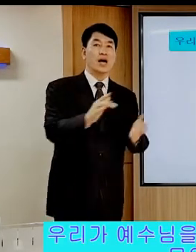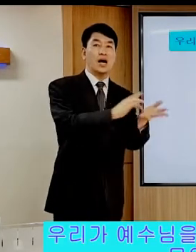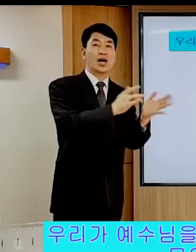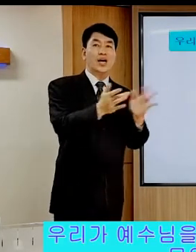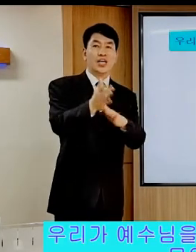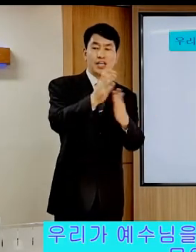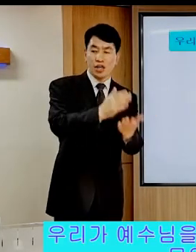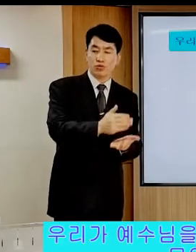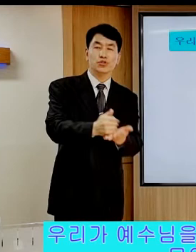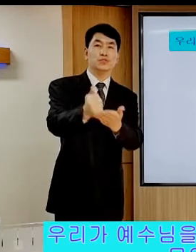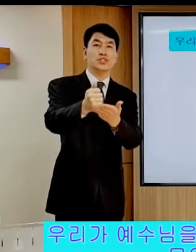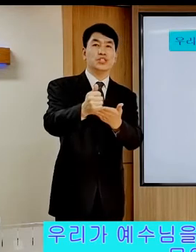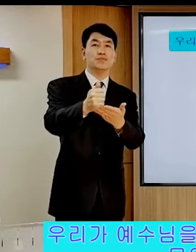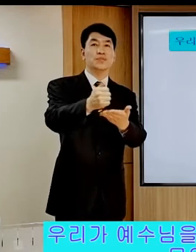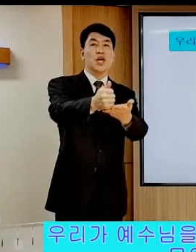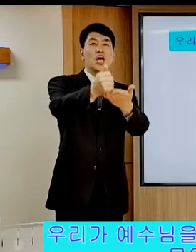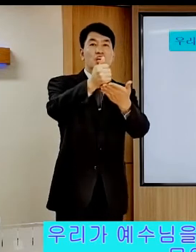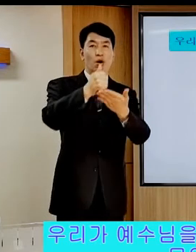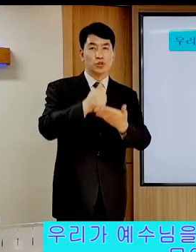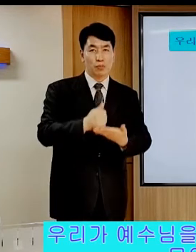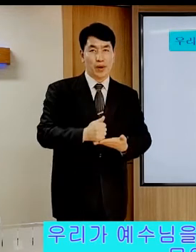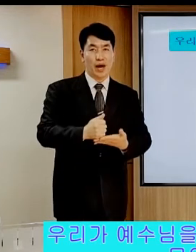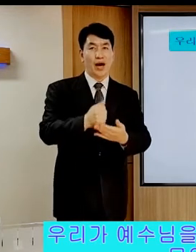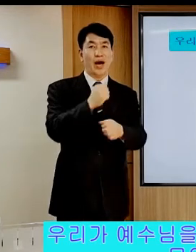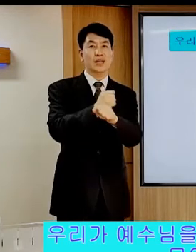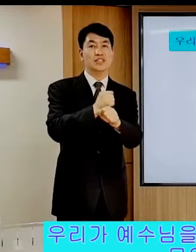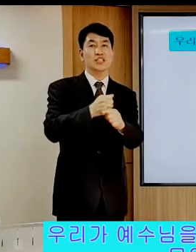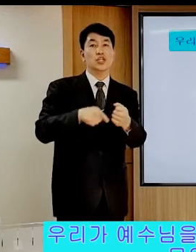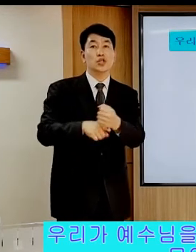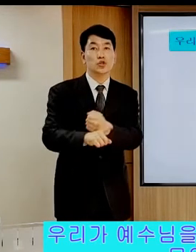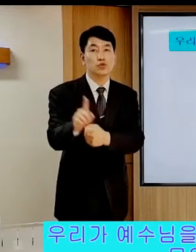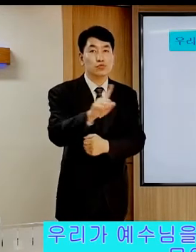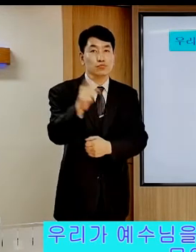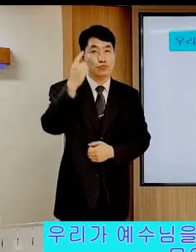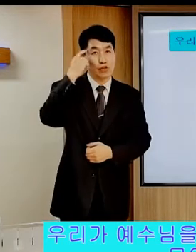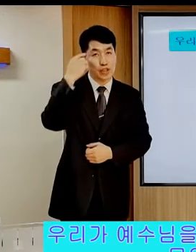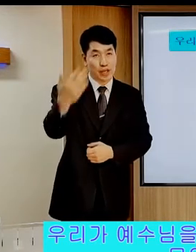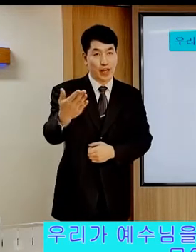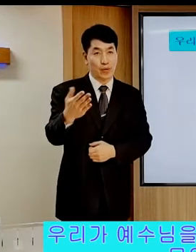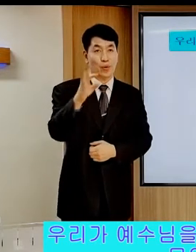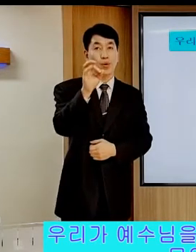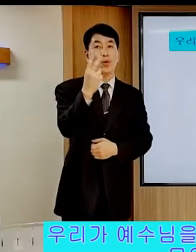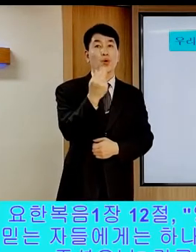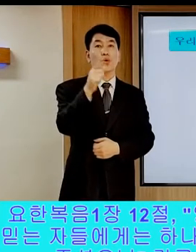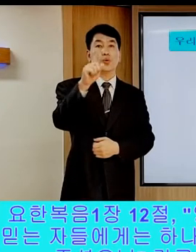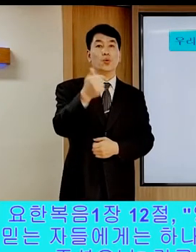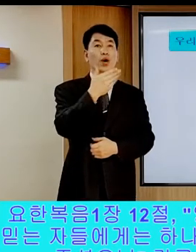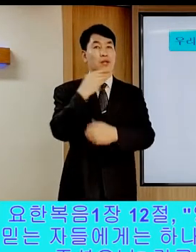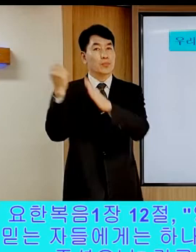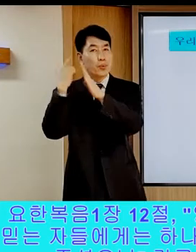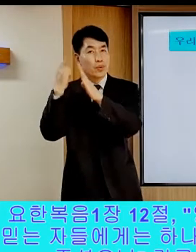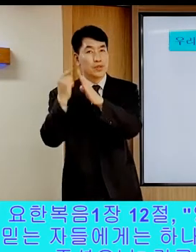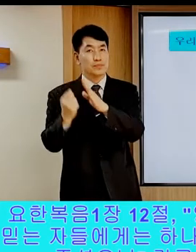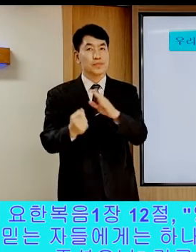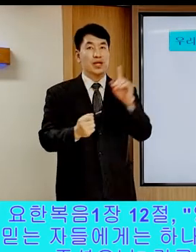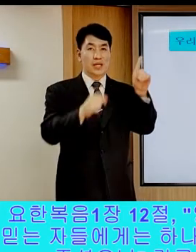우리가 예수님을 영접해야 하는 이유는 무엇일까요? 요한복음